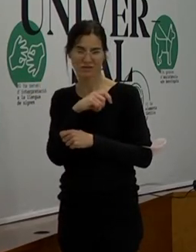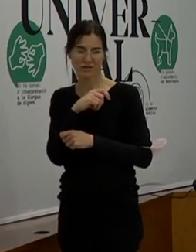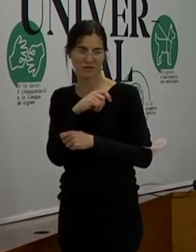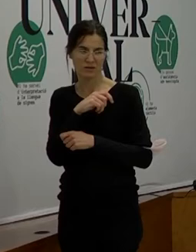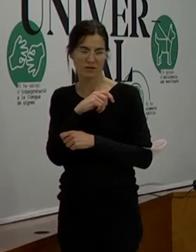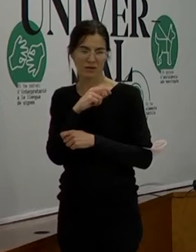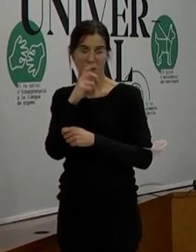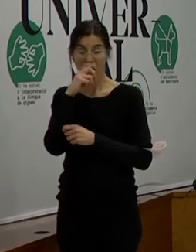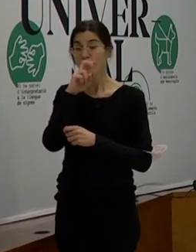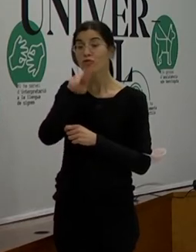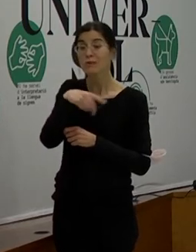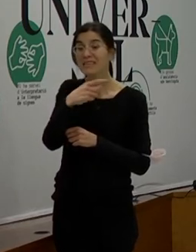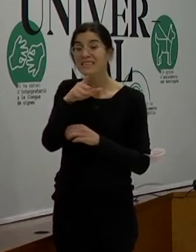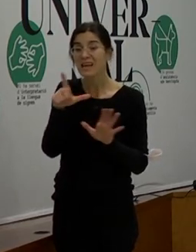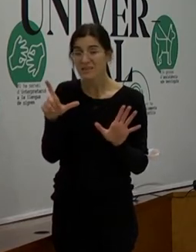El 2017,